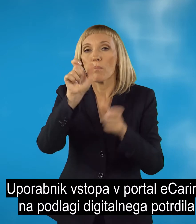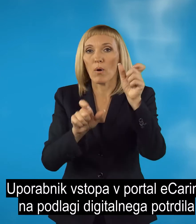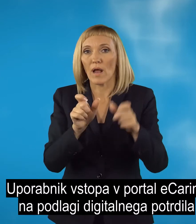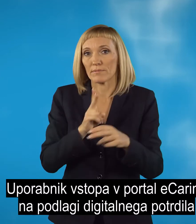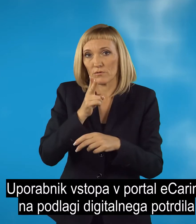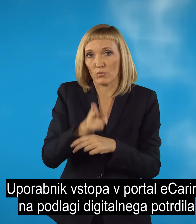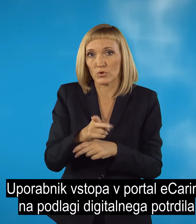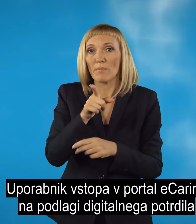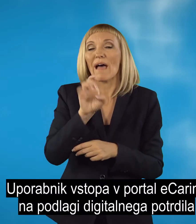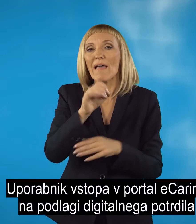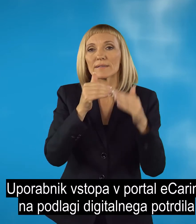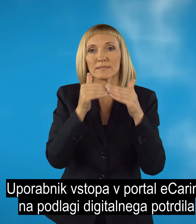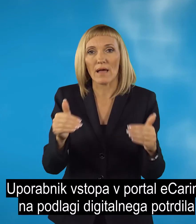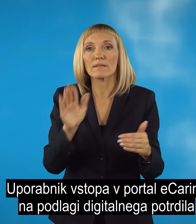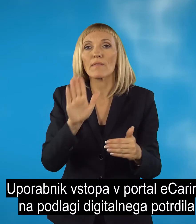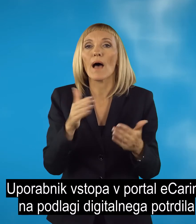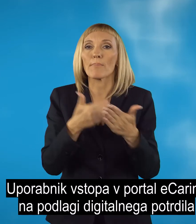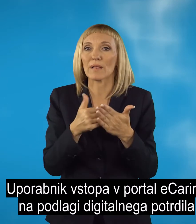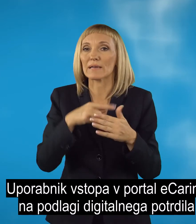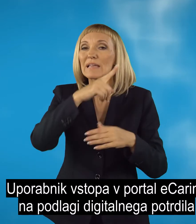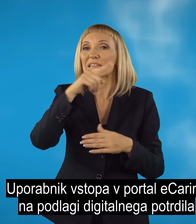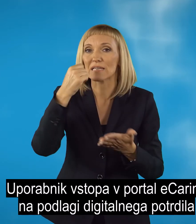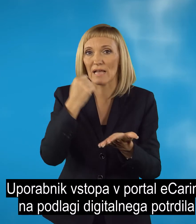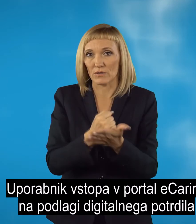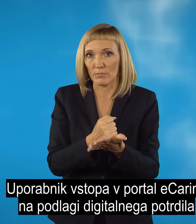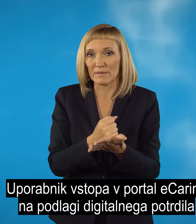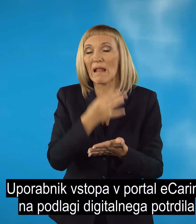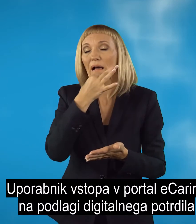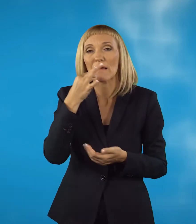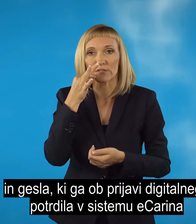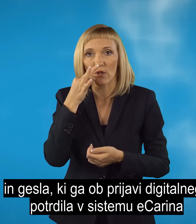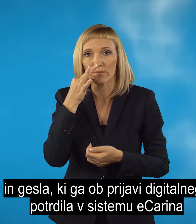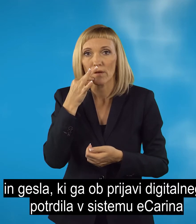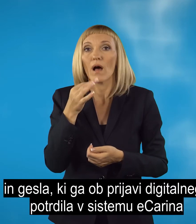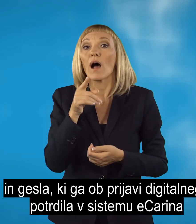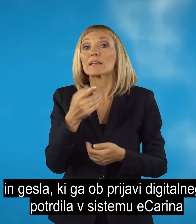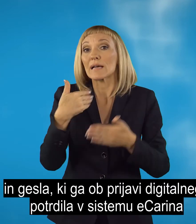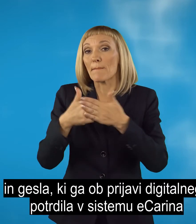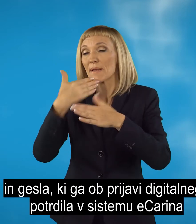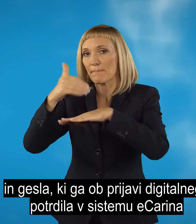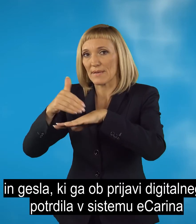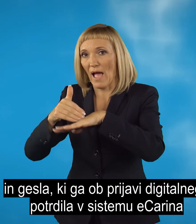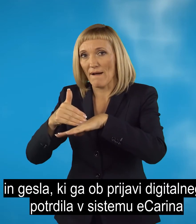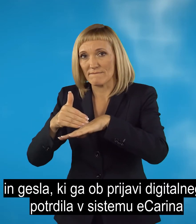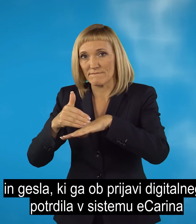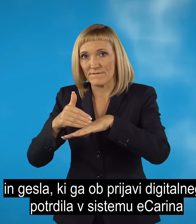Uporabnik vstopa v portal e-carina na podlagi digitalnega potrdila in gesla, ki ga v prijavi digitalnega